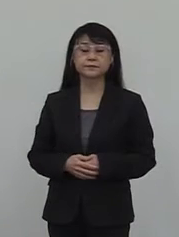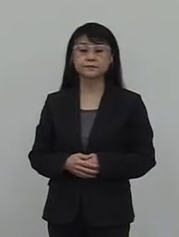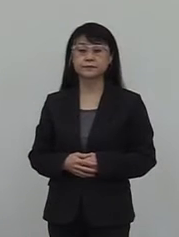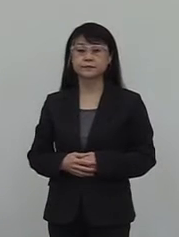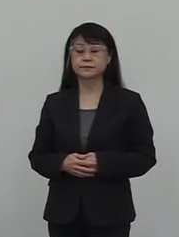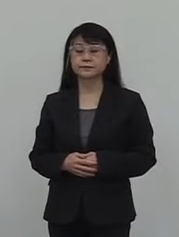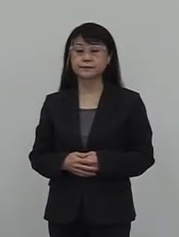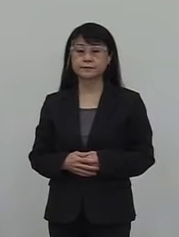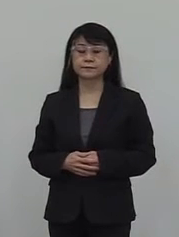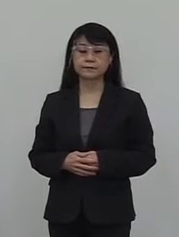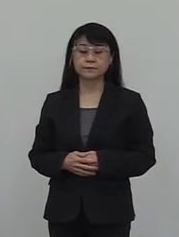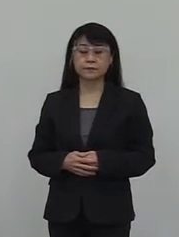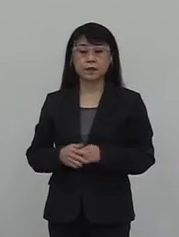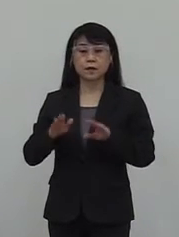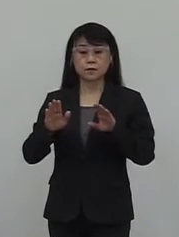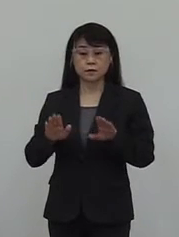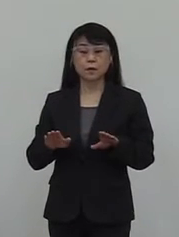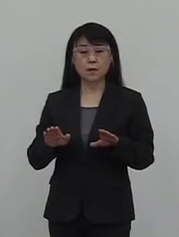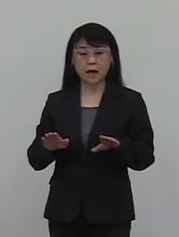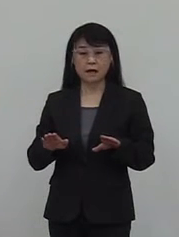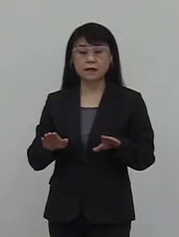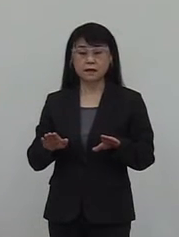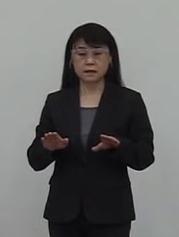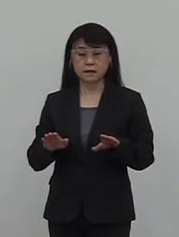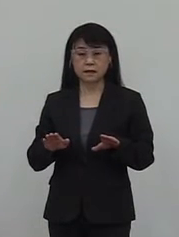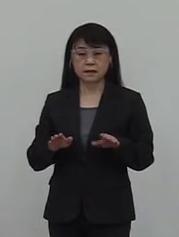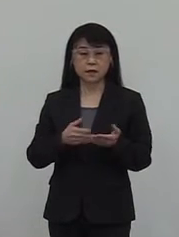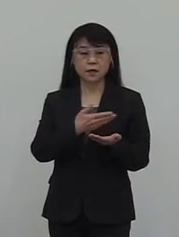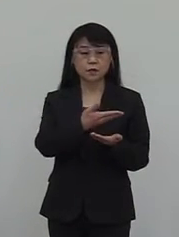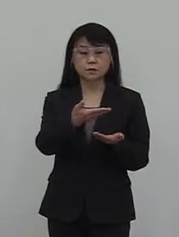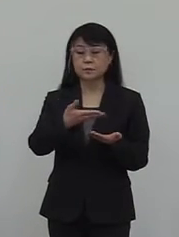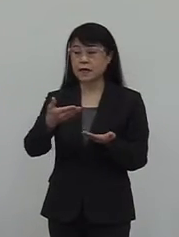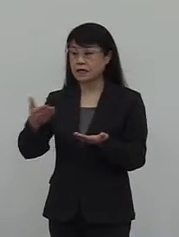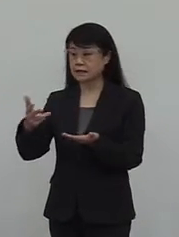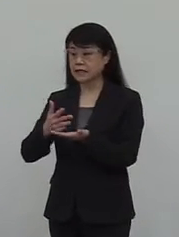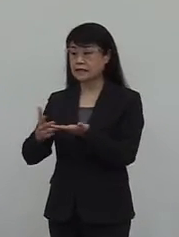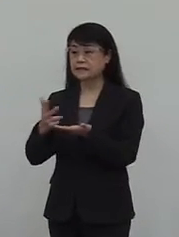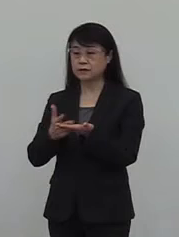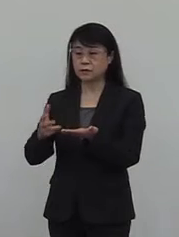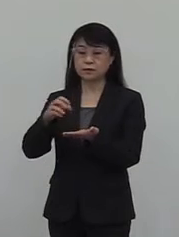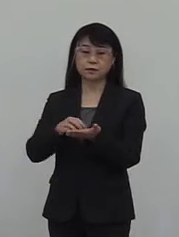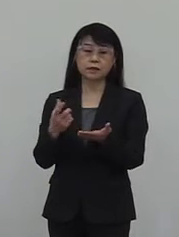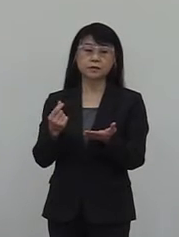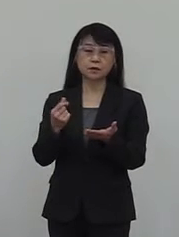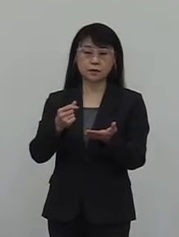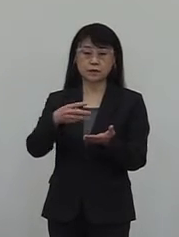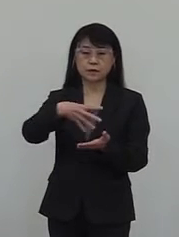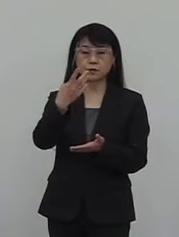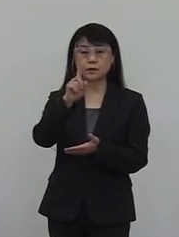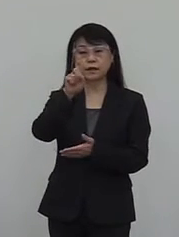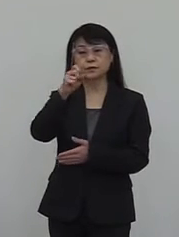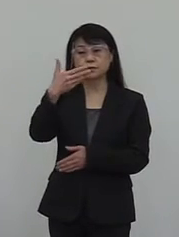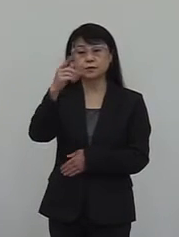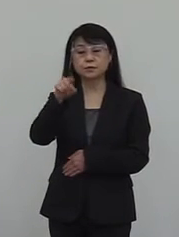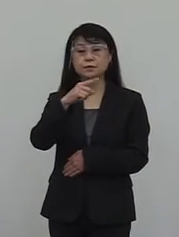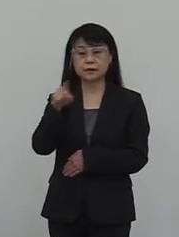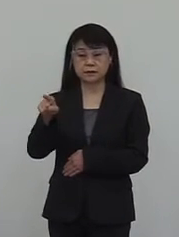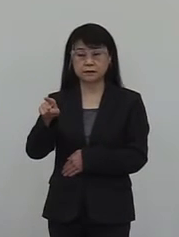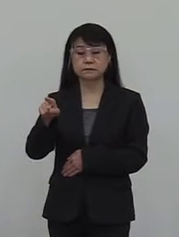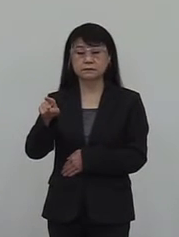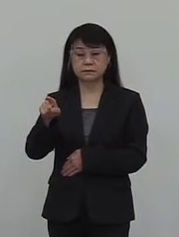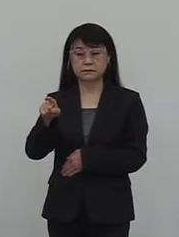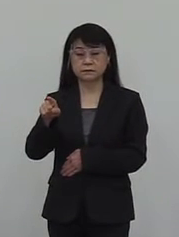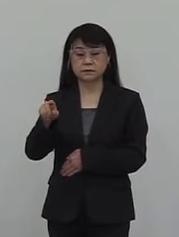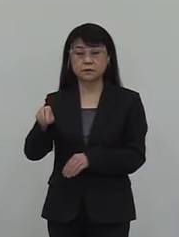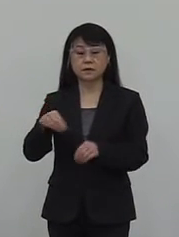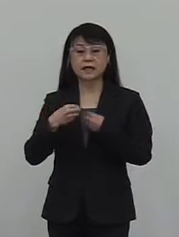。本日でございますが、お手元にお配りした資料のとおり419人の患者が